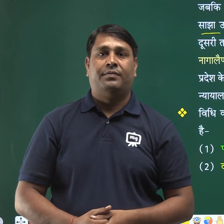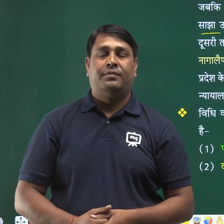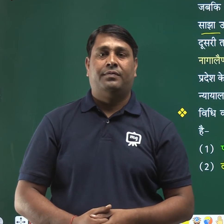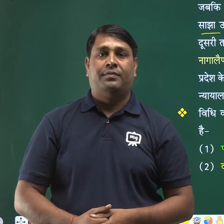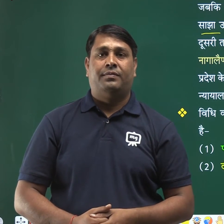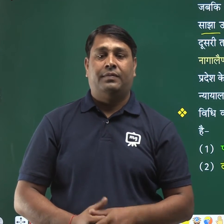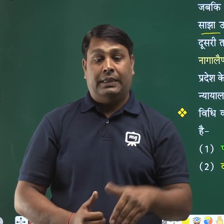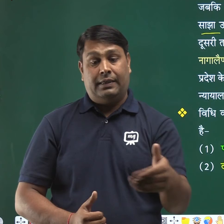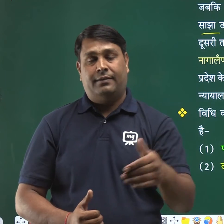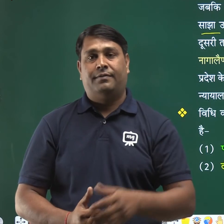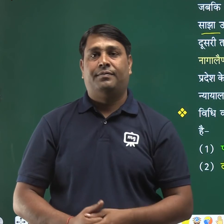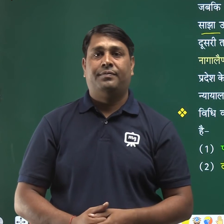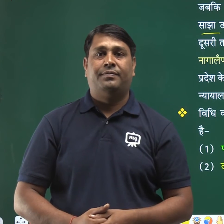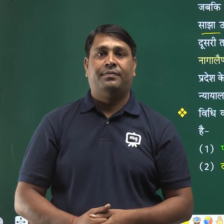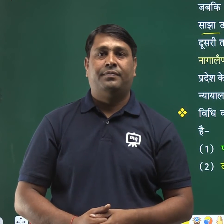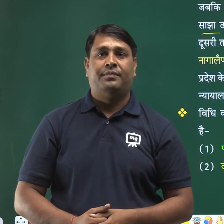के लिए